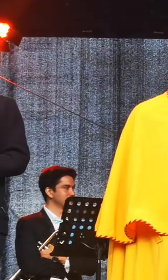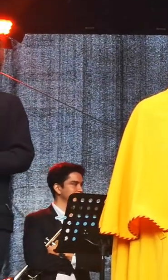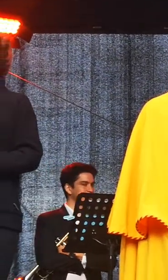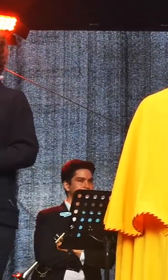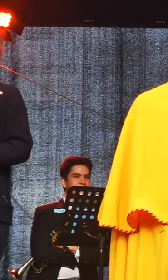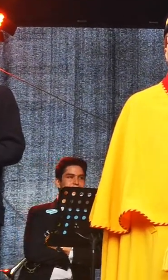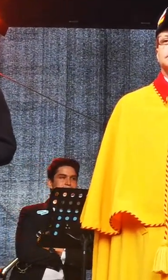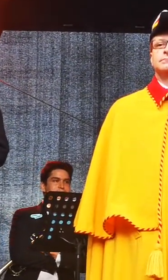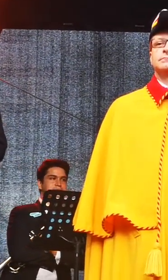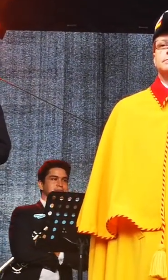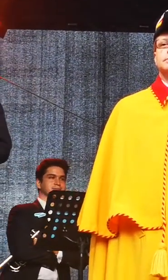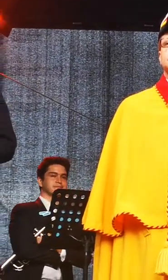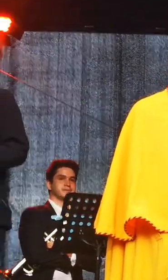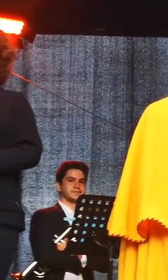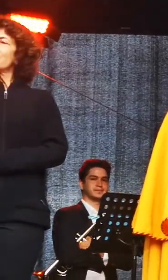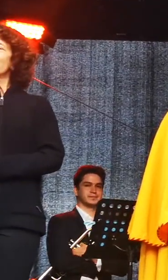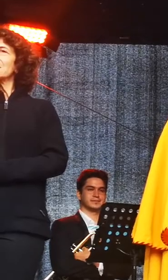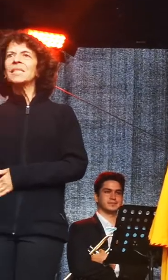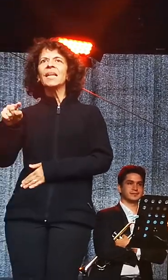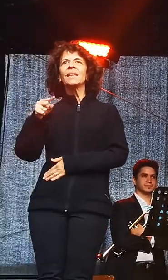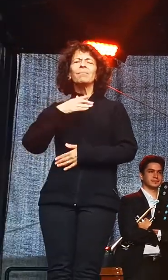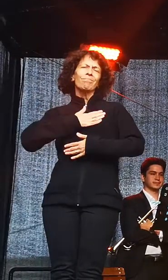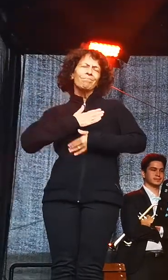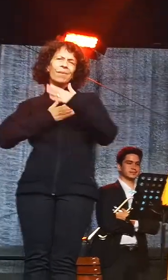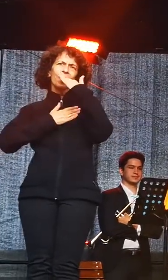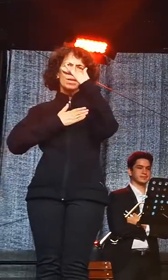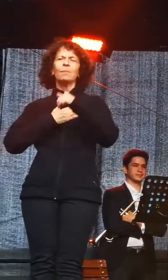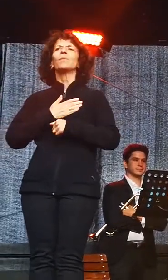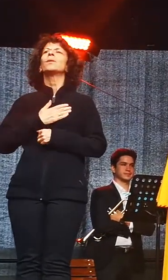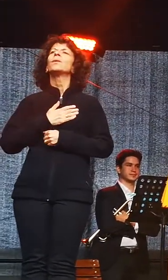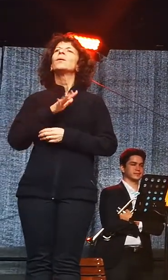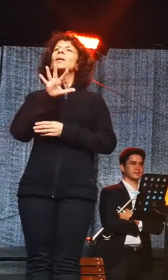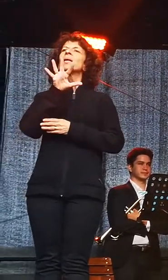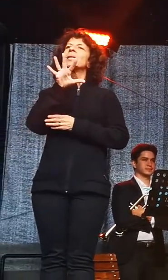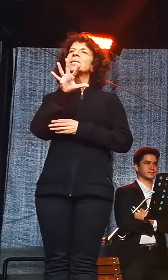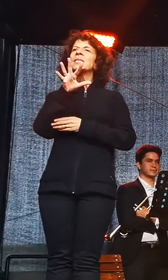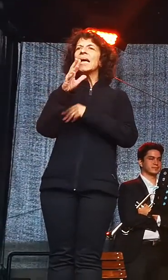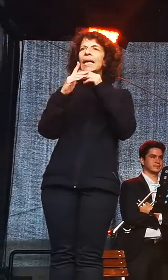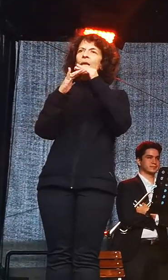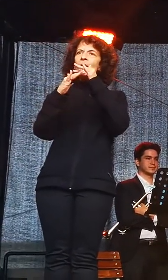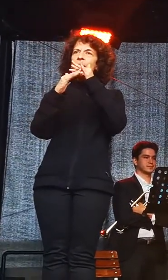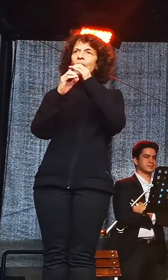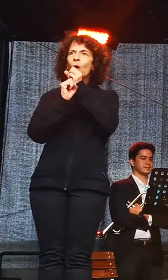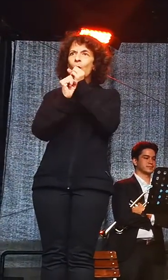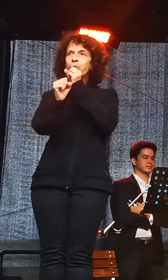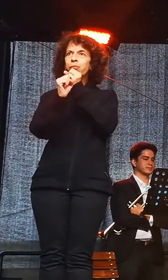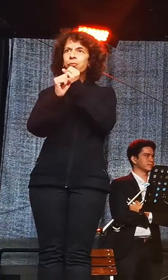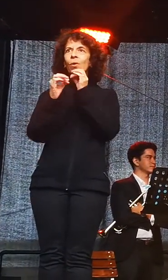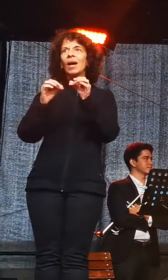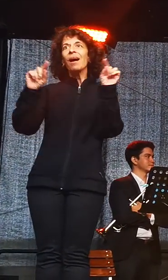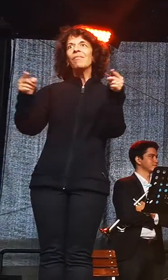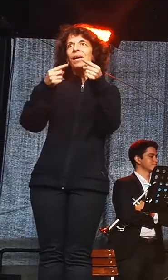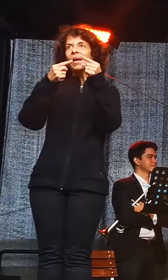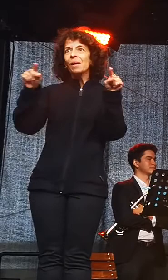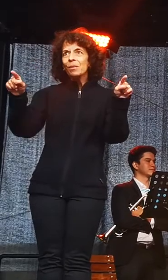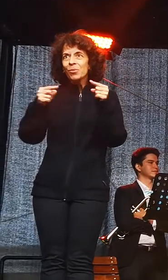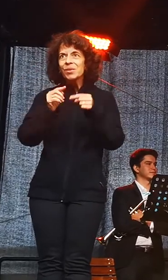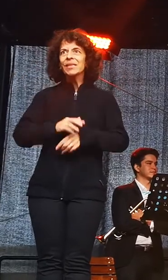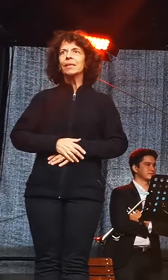Madame Franzen pour l'interprétation de l'hymne, le quintet du jet d'eau pour son accompagnement